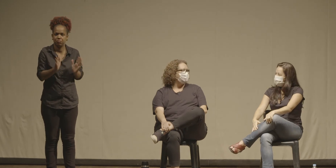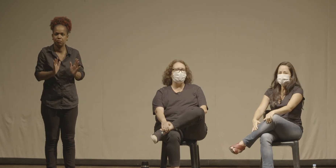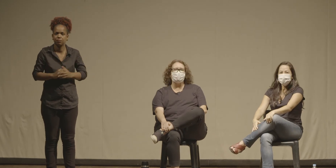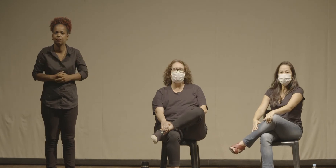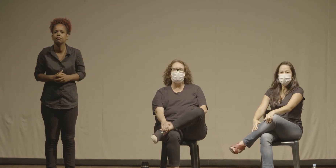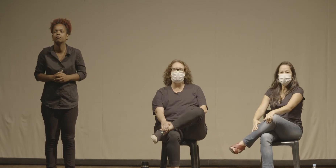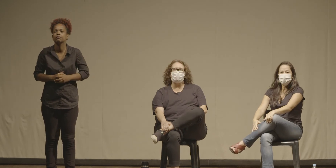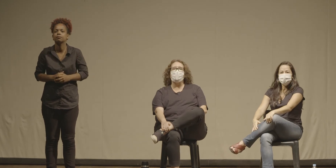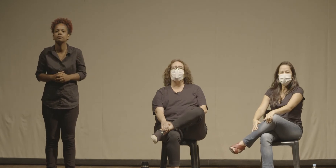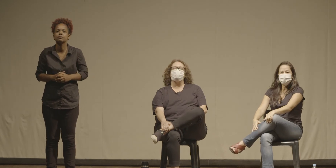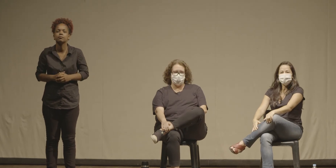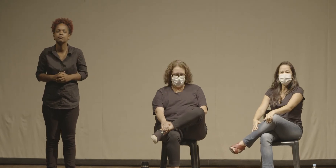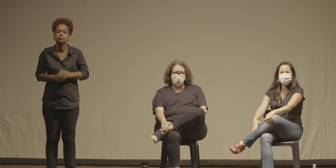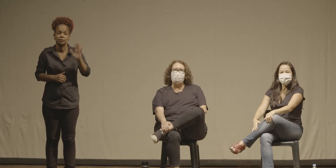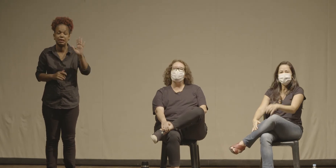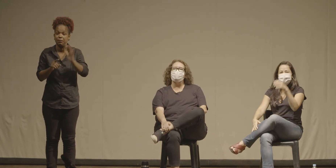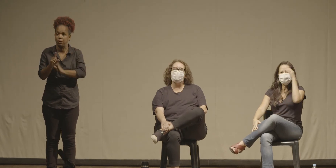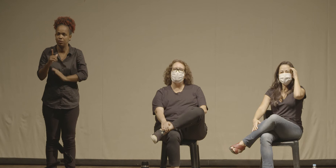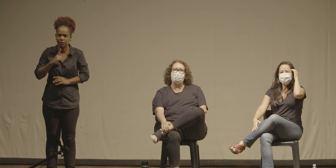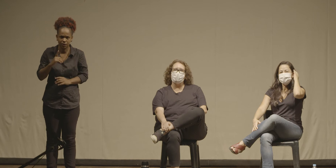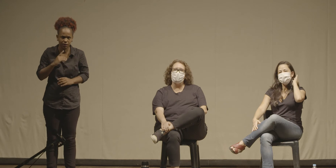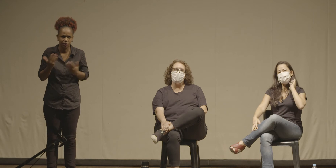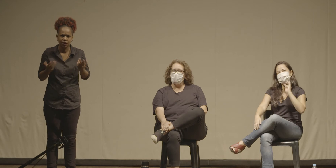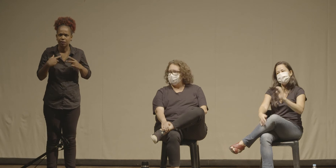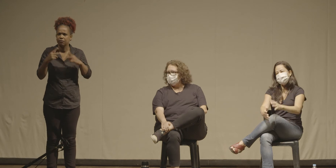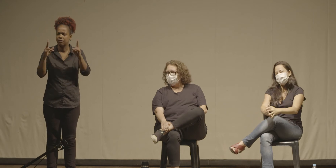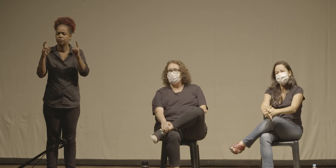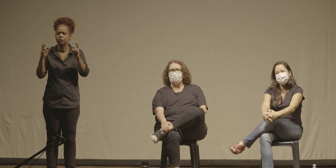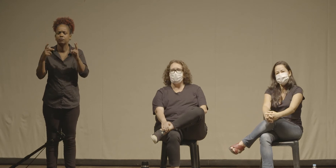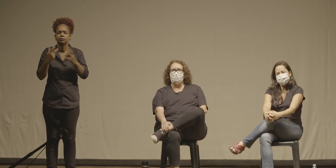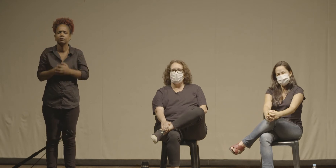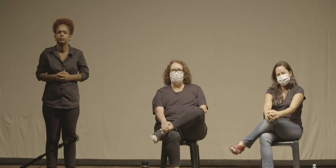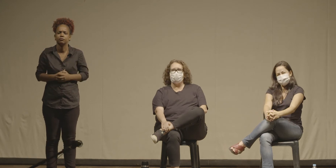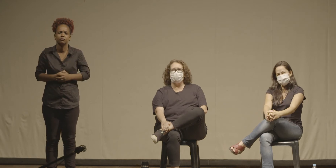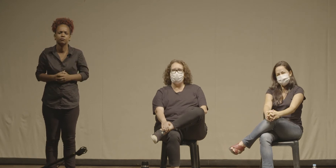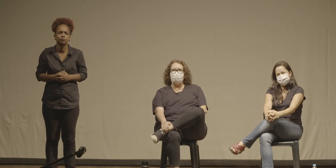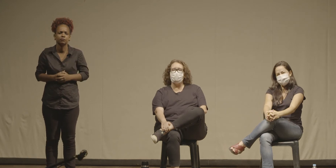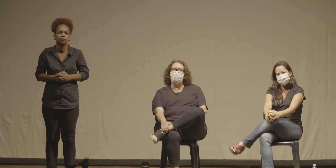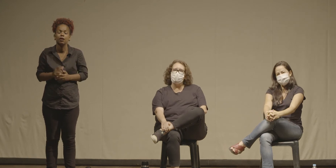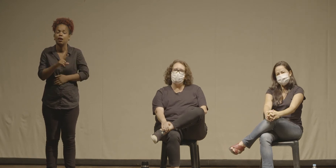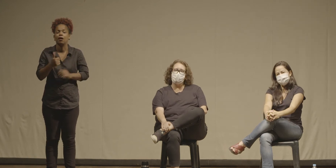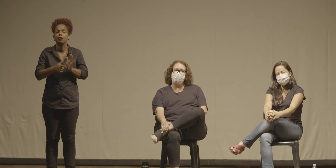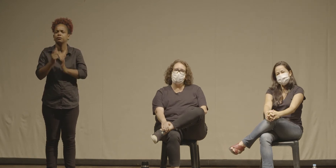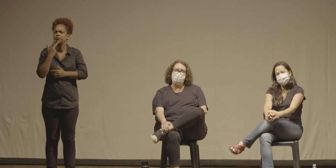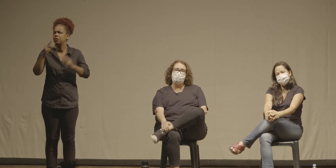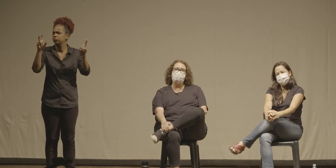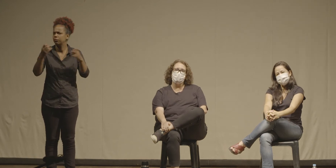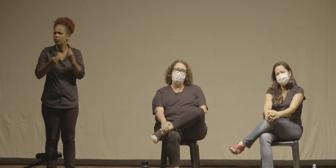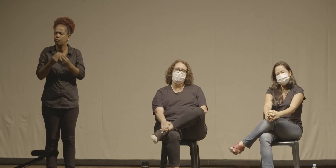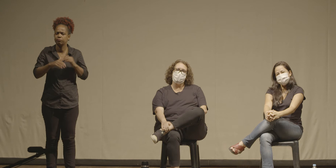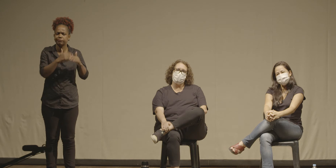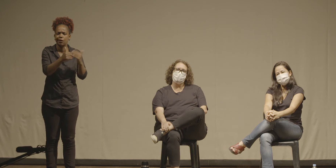Eu tenho uma pergunta. Manda ver. Voltando uns assuntos atrás, vocês falaram que o